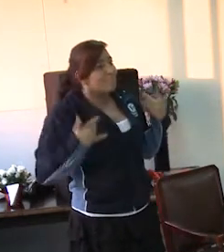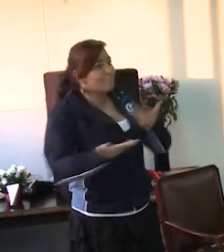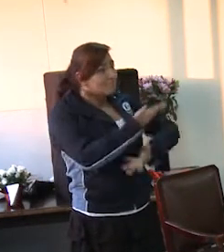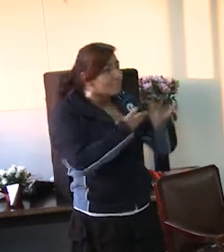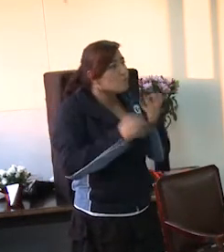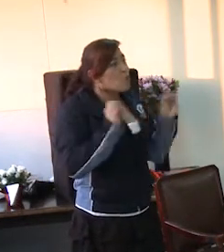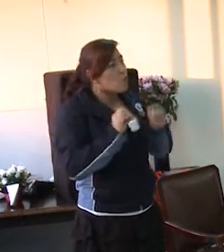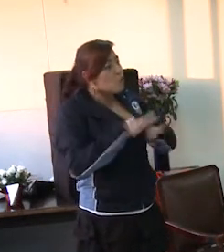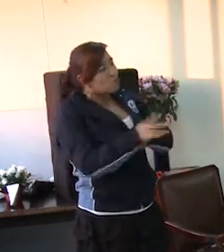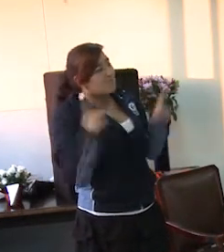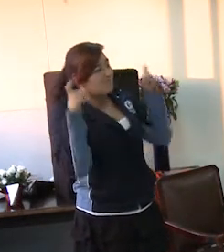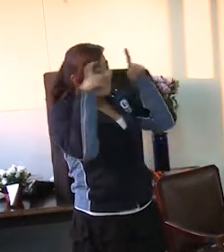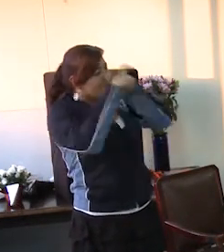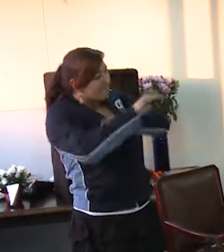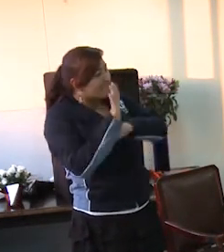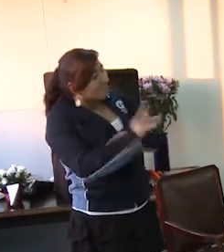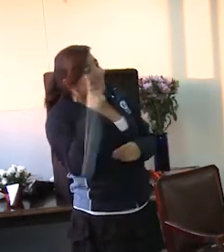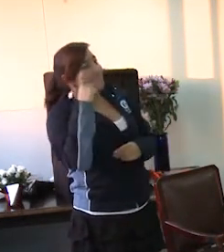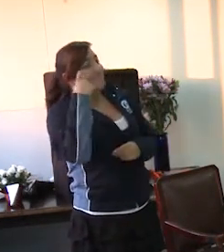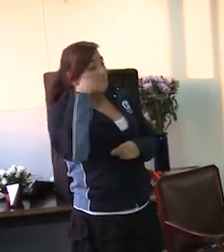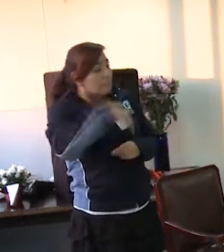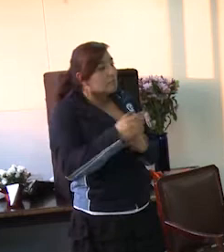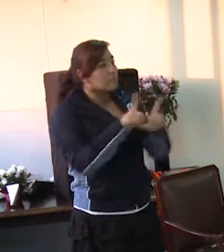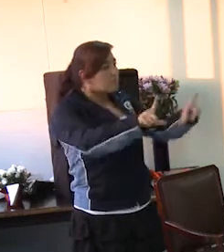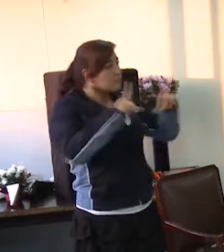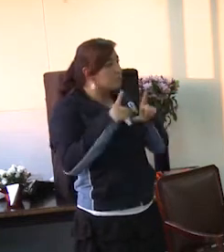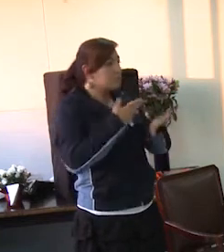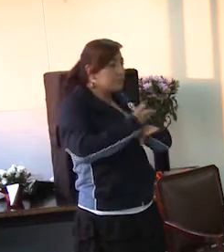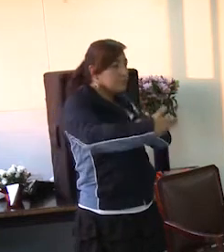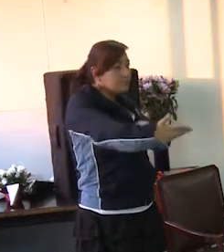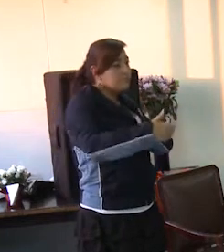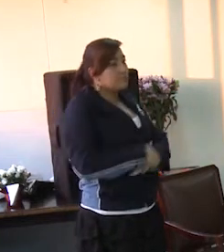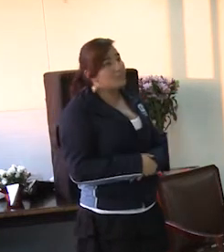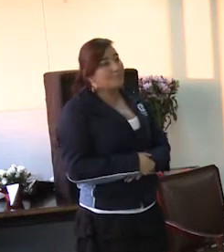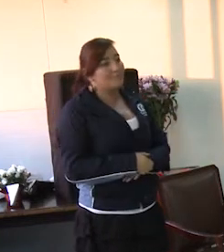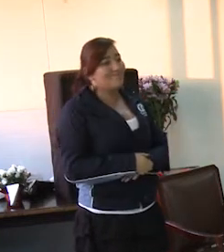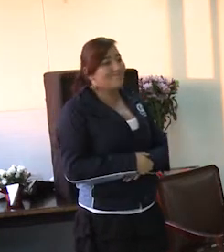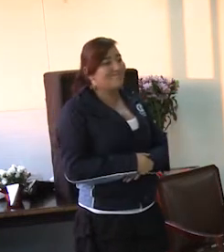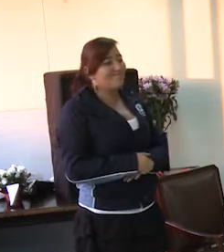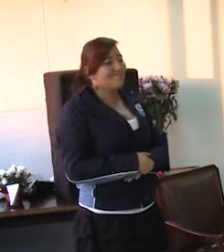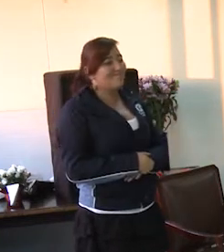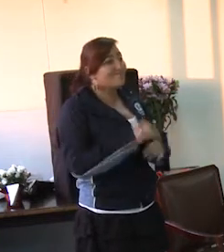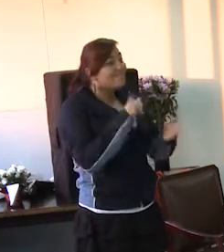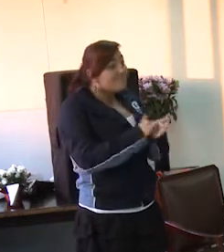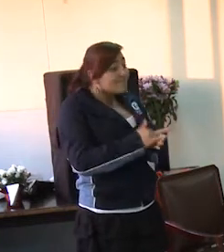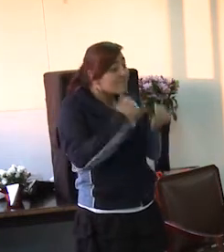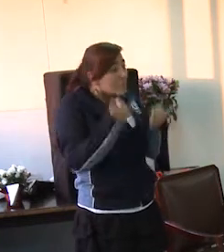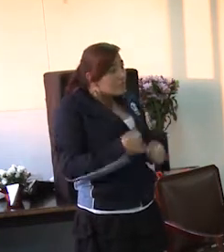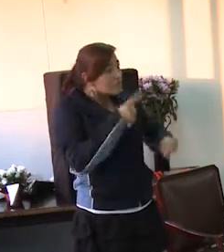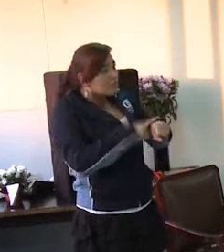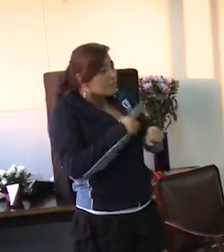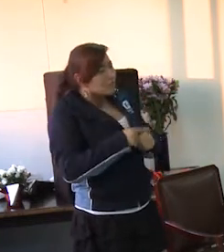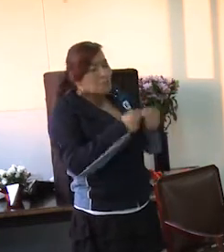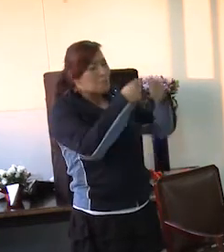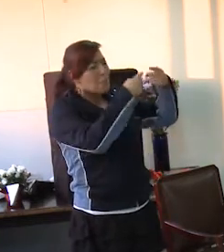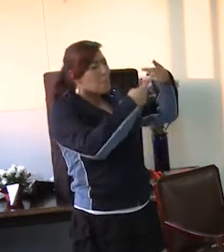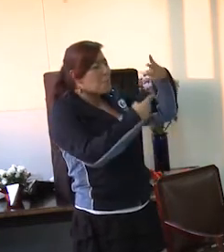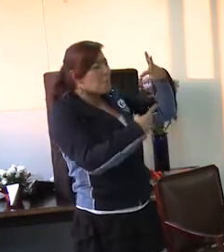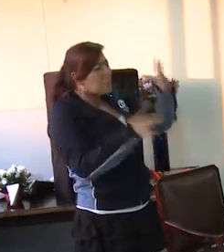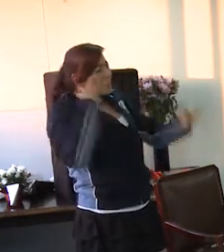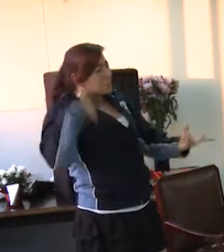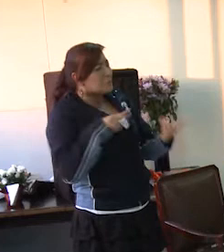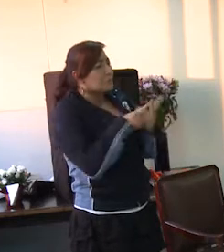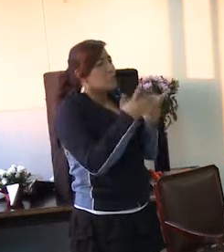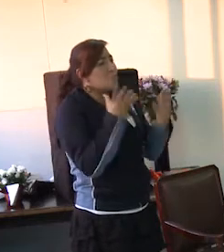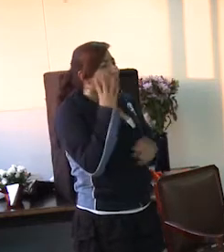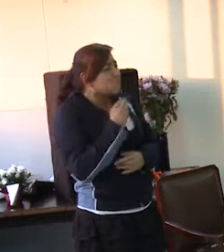por las reflexiones y retos que implica para la licenciatura en adelante. Sin embargo, en este número no específico de razones subjetivas y